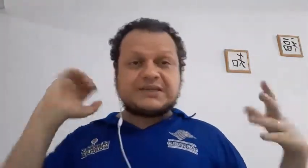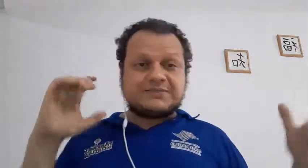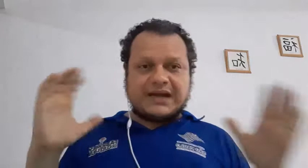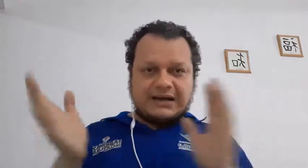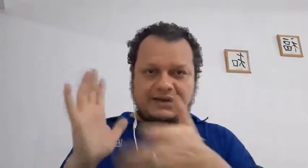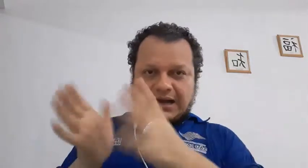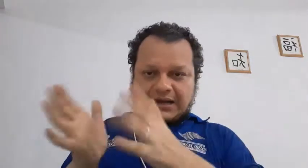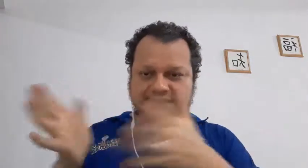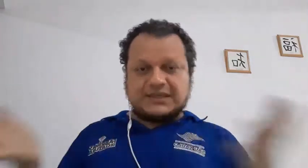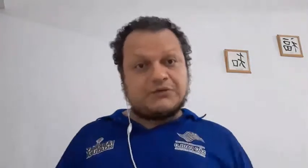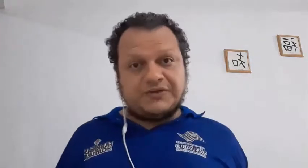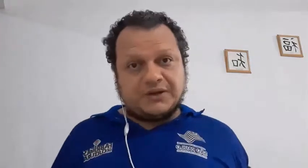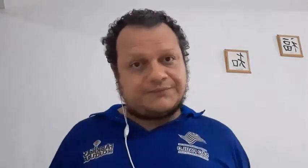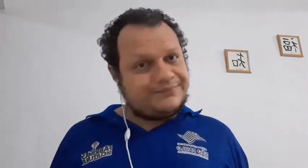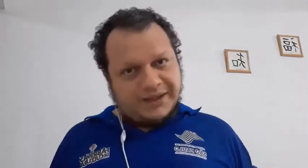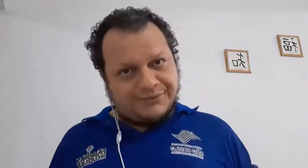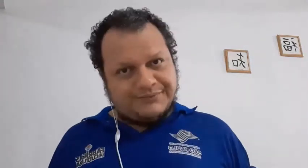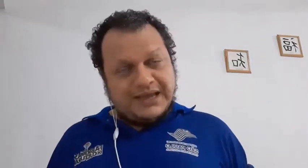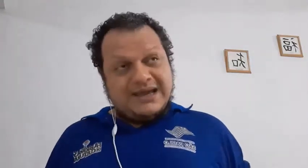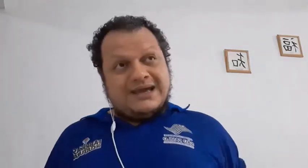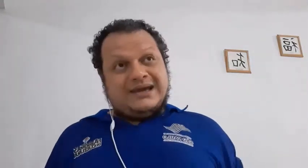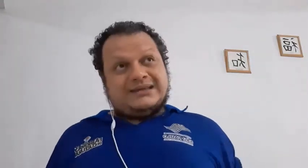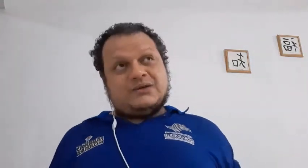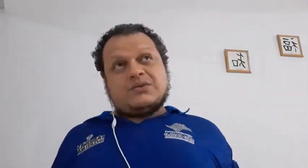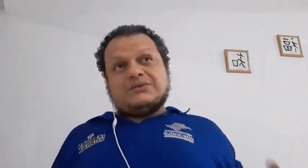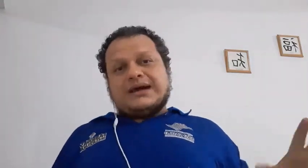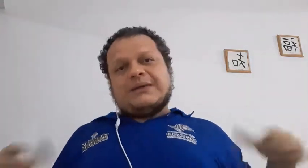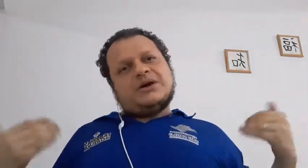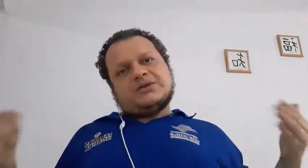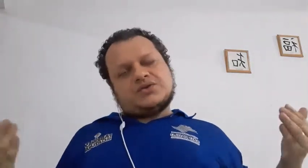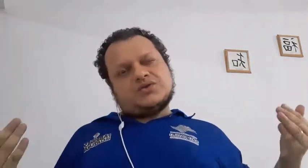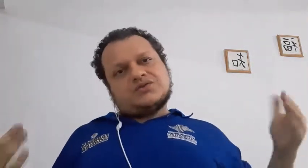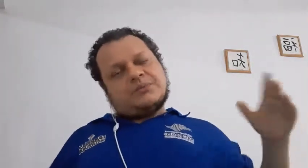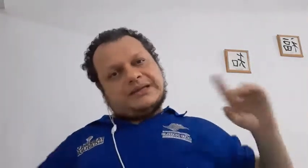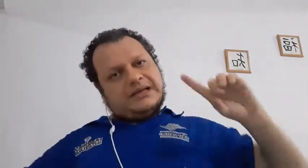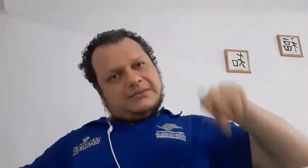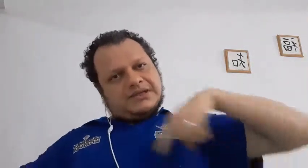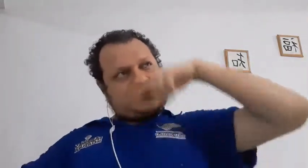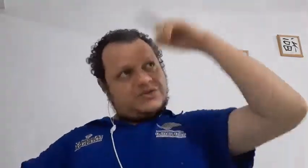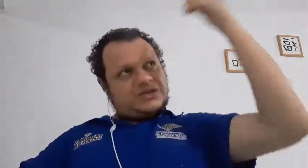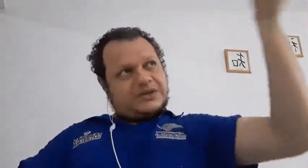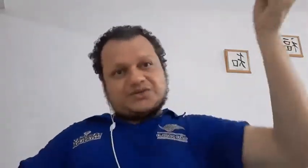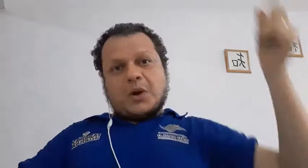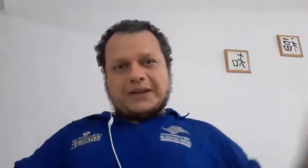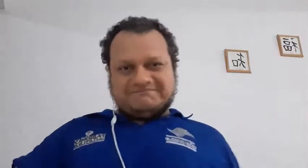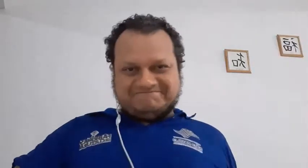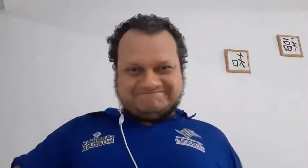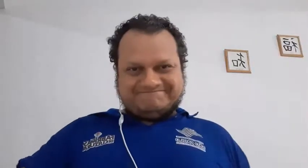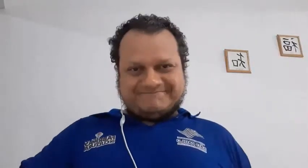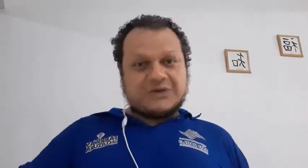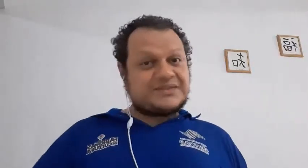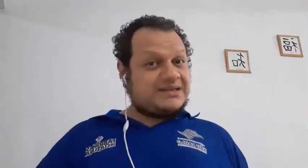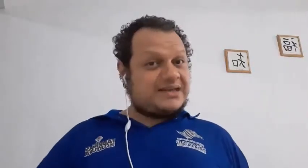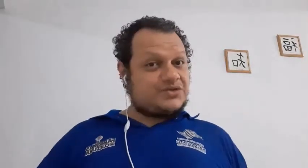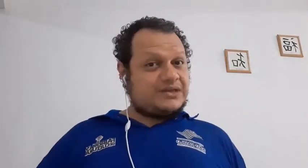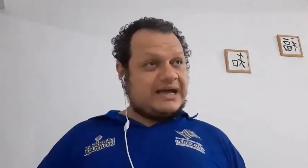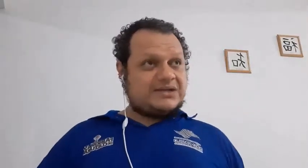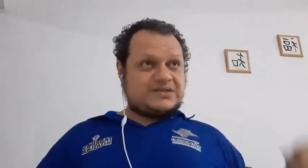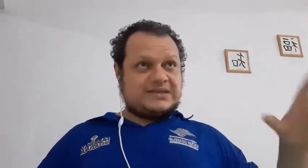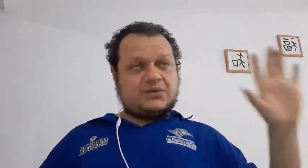para ensinar o filho? Não. Então, quando é que a maioria dos surdos vão aprender Libras? Quando chegam na escola. Aos 6 anos de idade, 5 anos